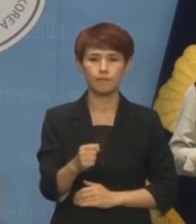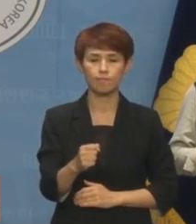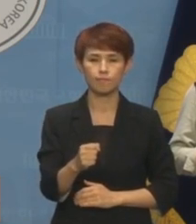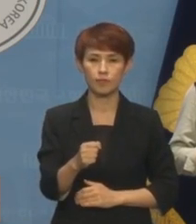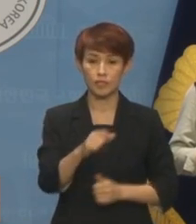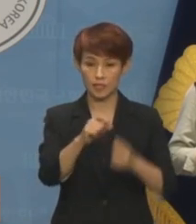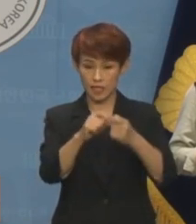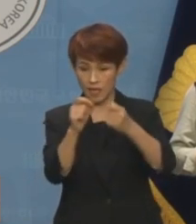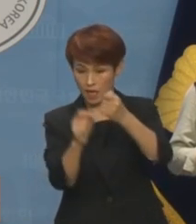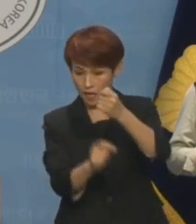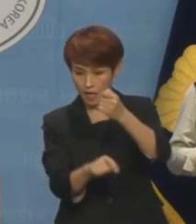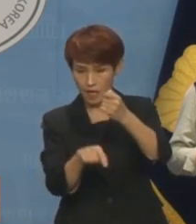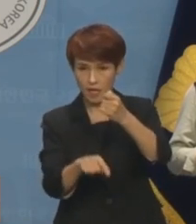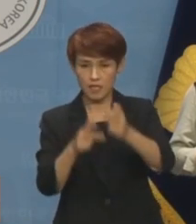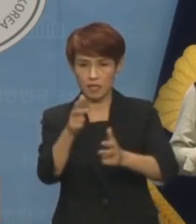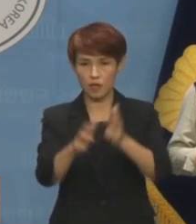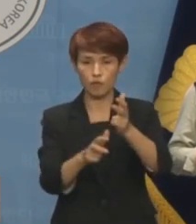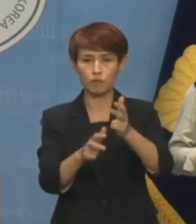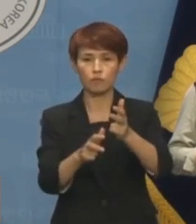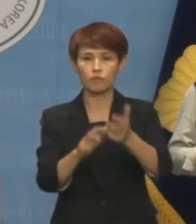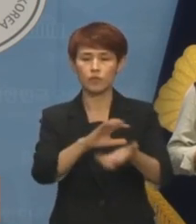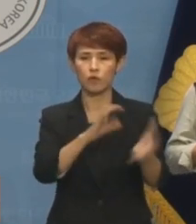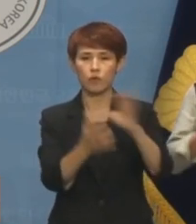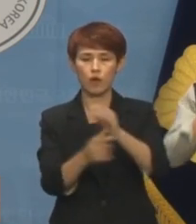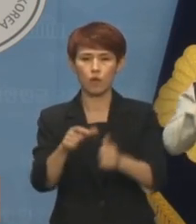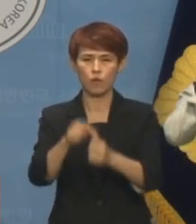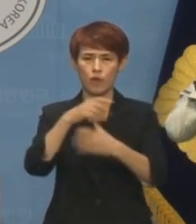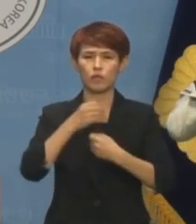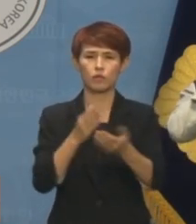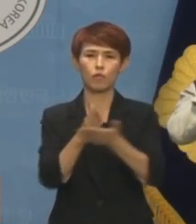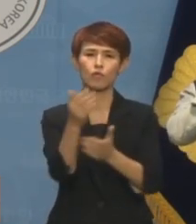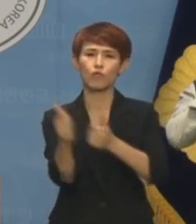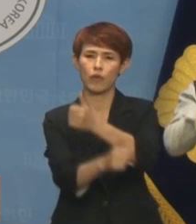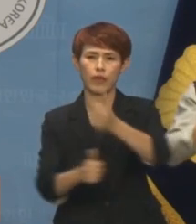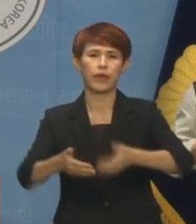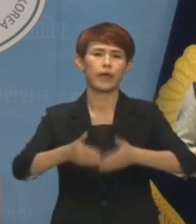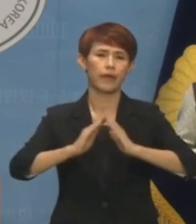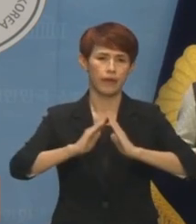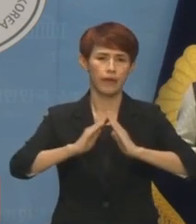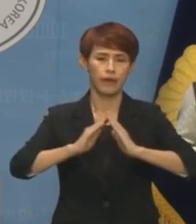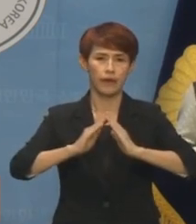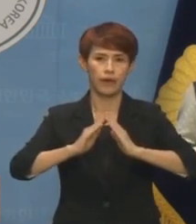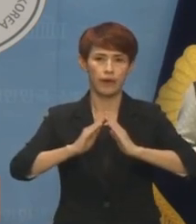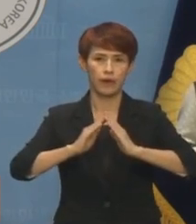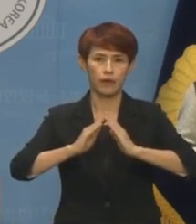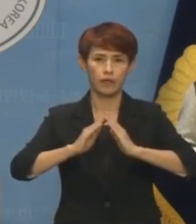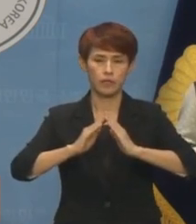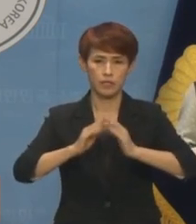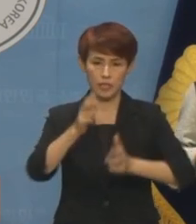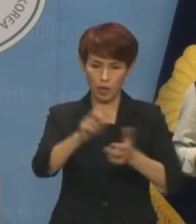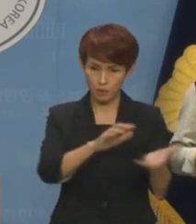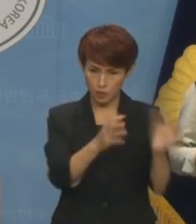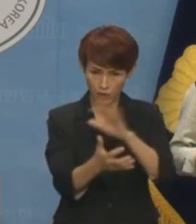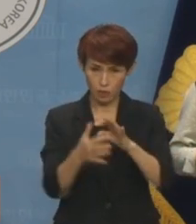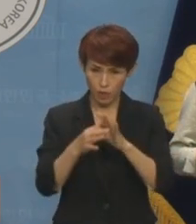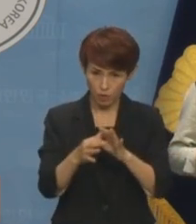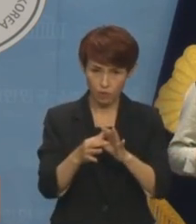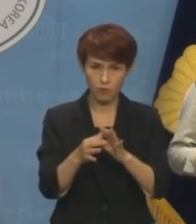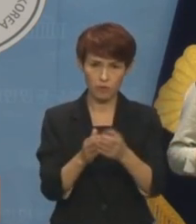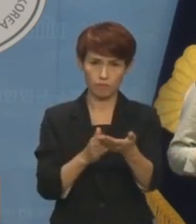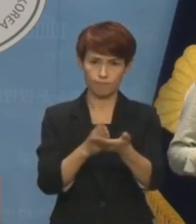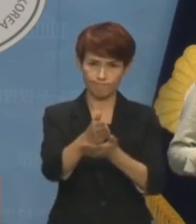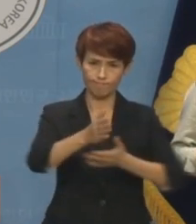산하에 산업전환 고용안전 전문위원회를 신설하여 산업전환 대응과 관련한